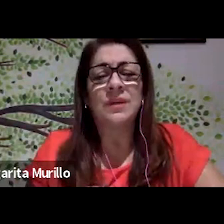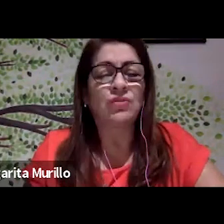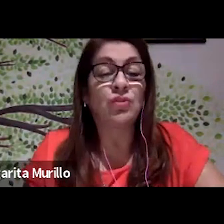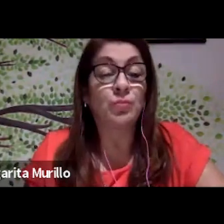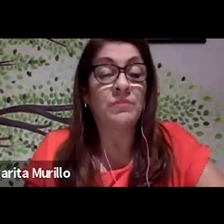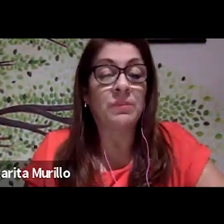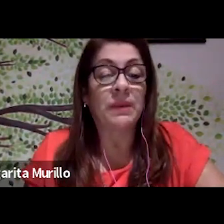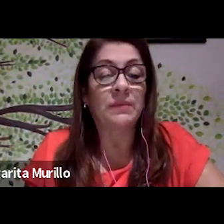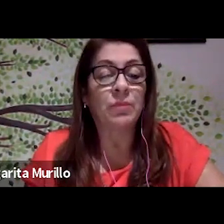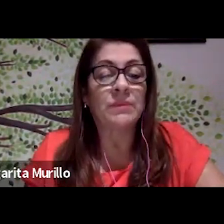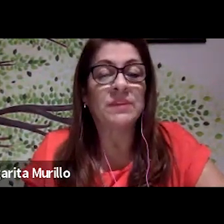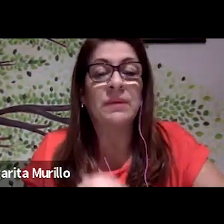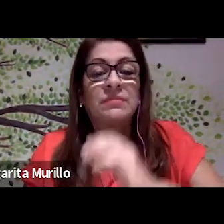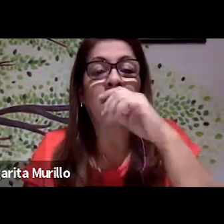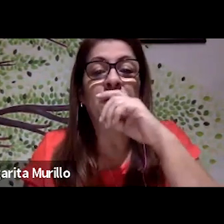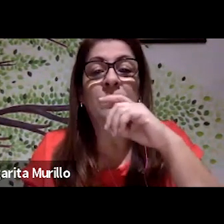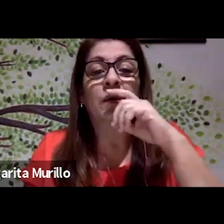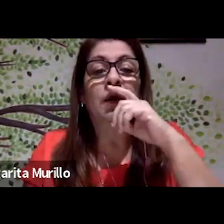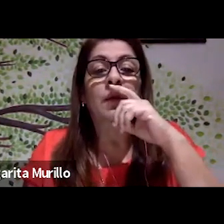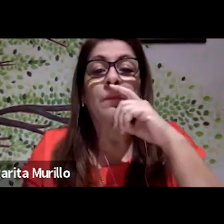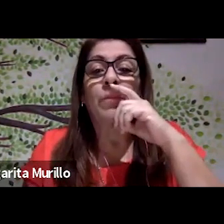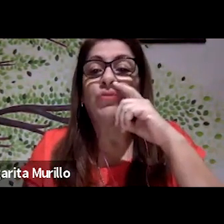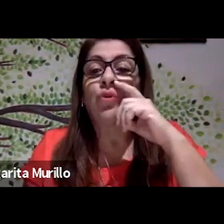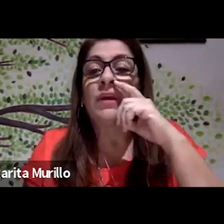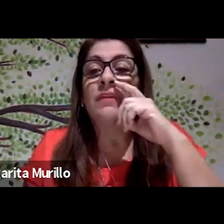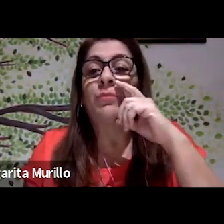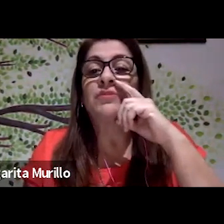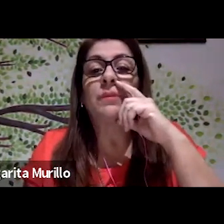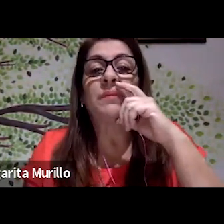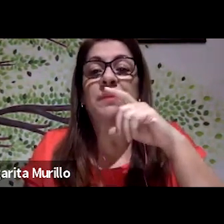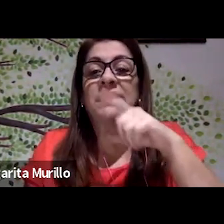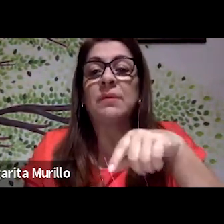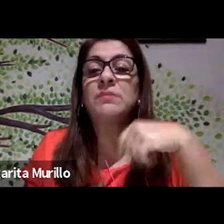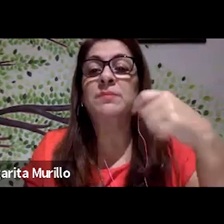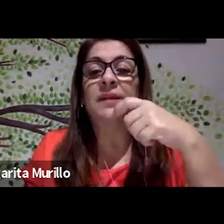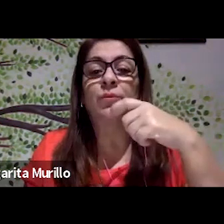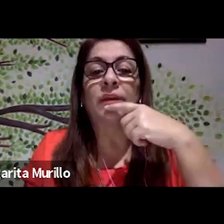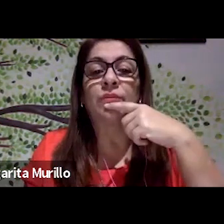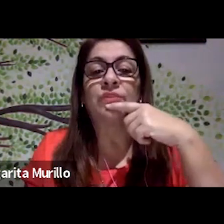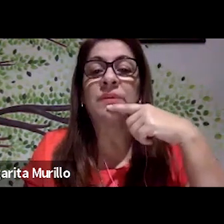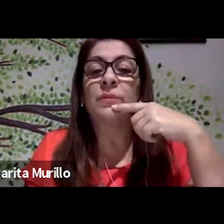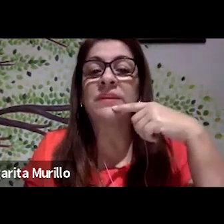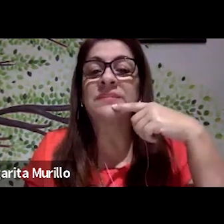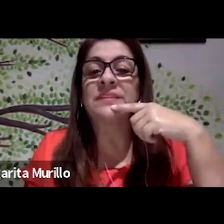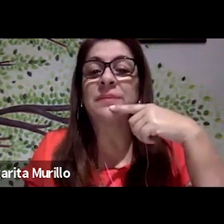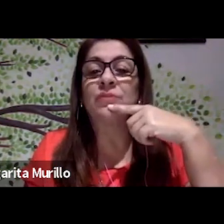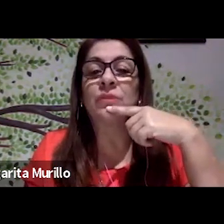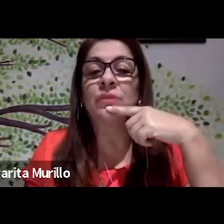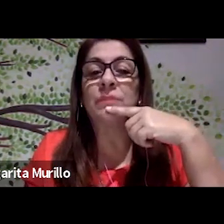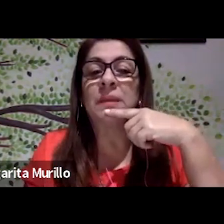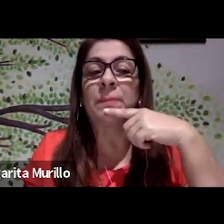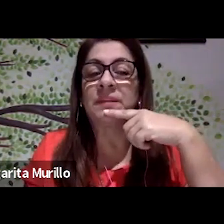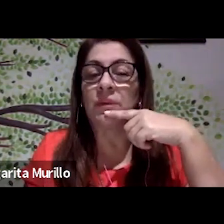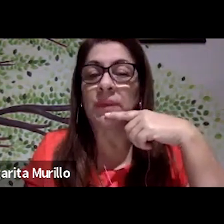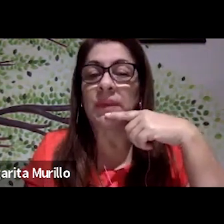o menos eso nos puede enfermar voy a avanzar más rápido Pon toda la información en perspectiva vamos a empezar a curarnos evita cualquier sentimiento